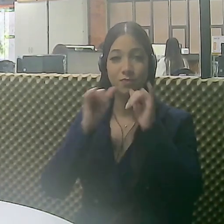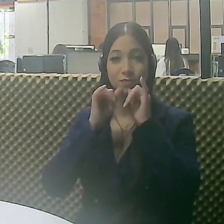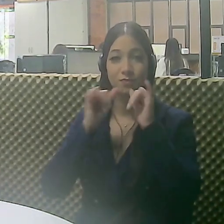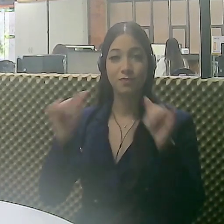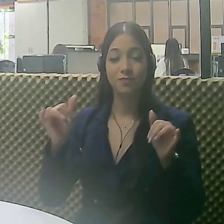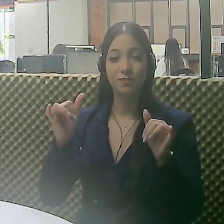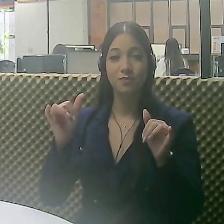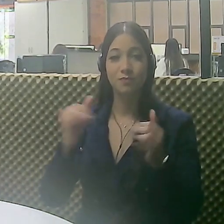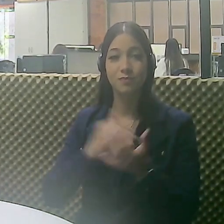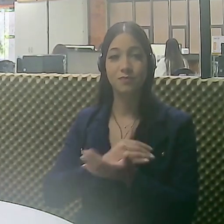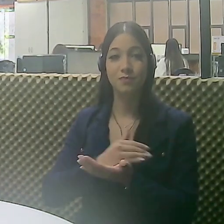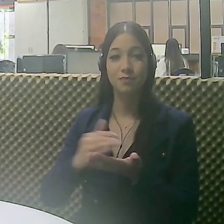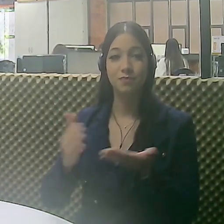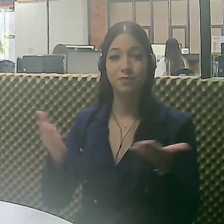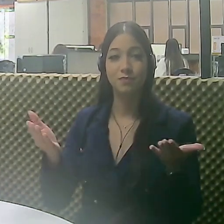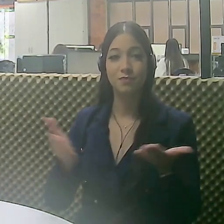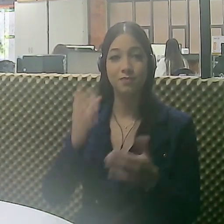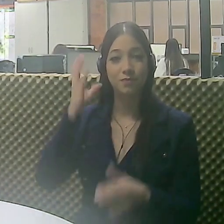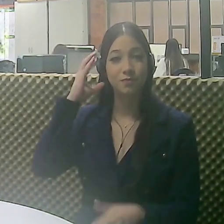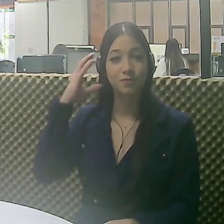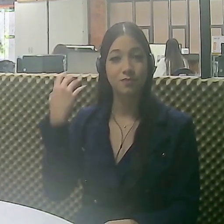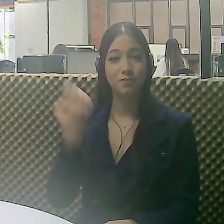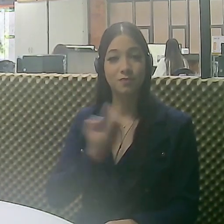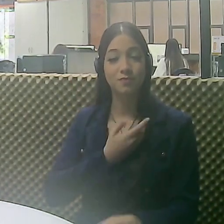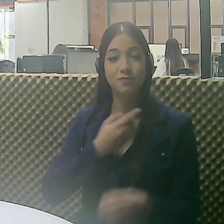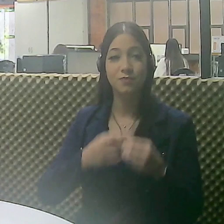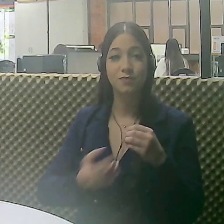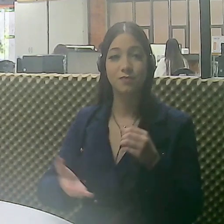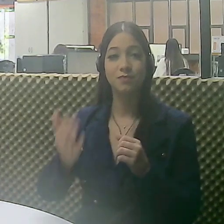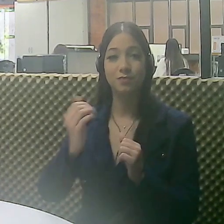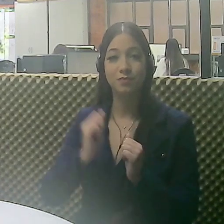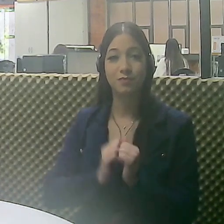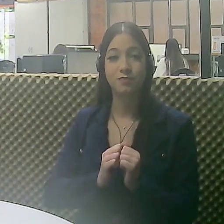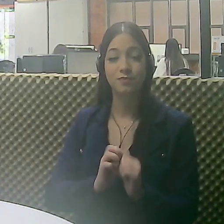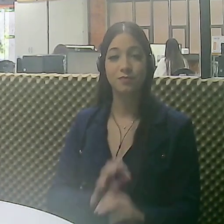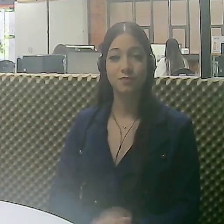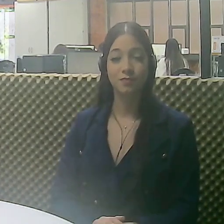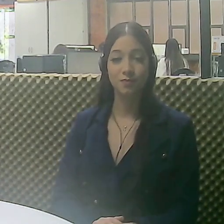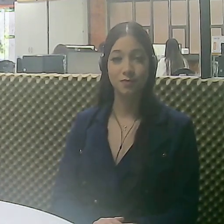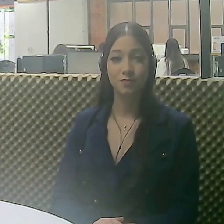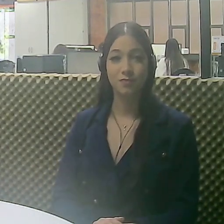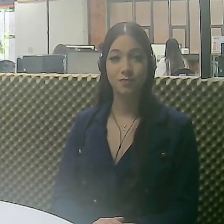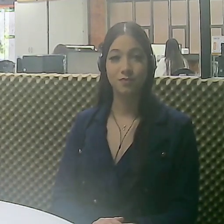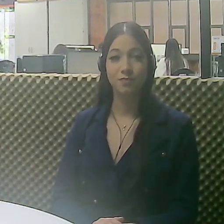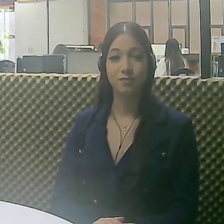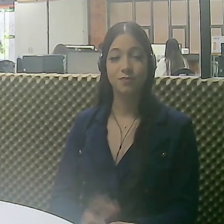outras notícias a partir de agora na Rádio Nossa Cidade. Vem com a gente!